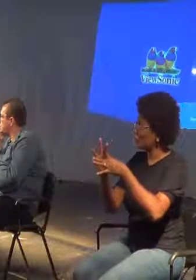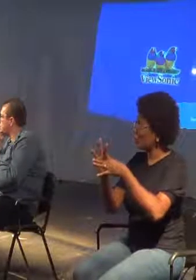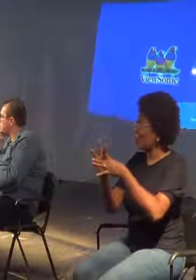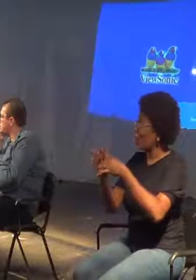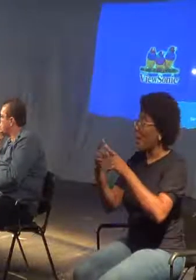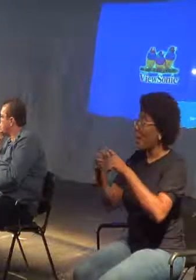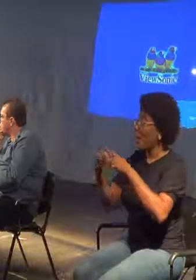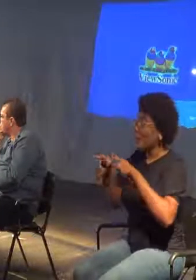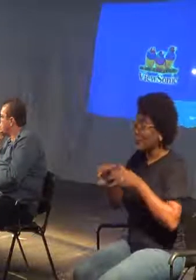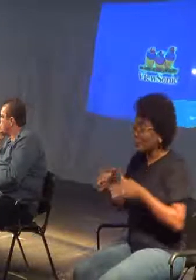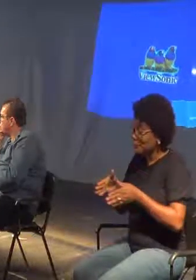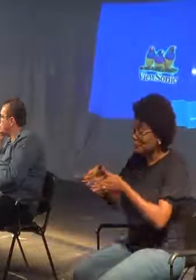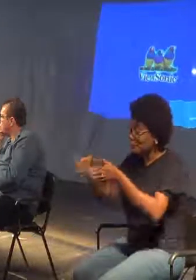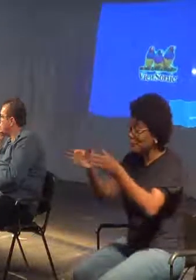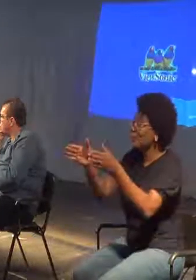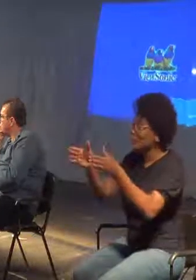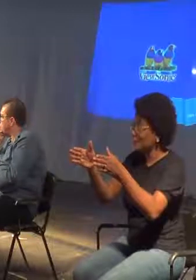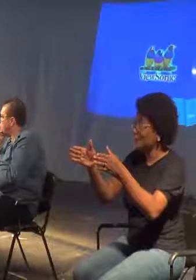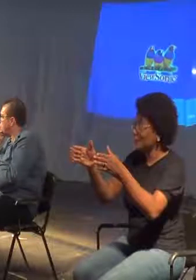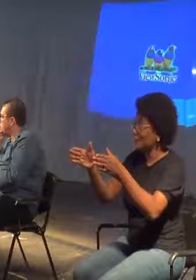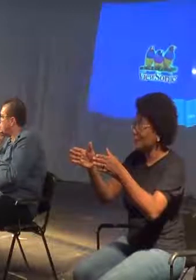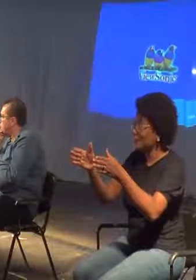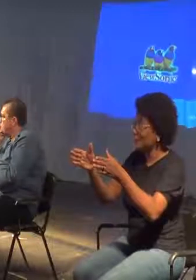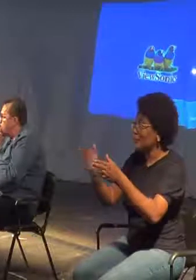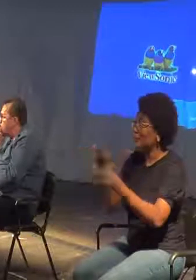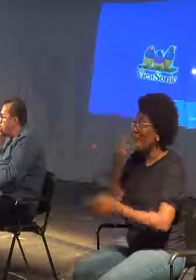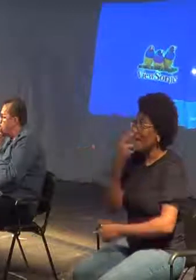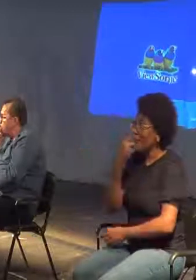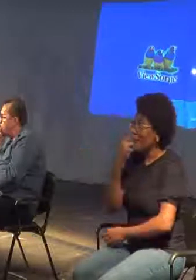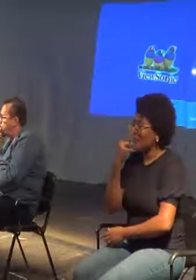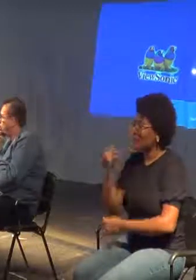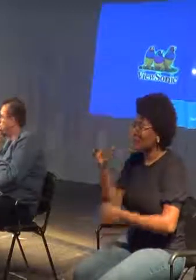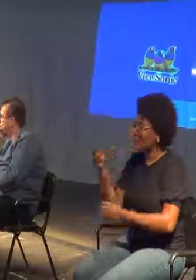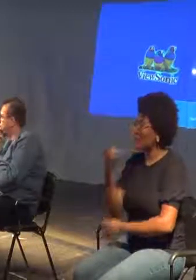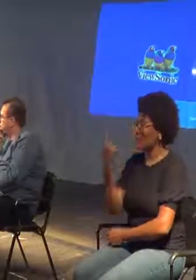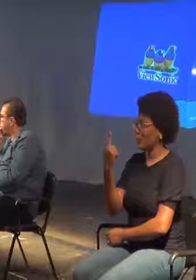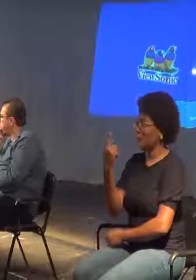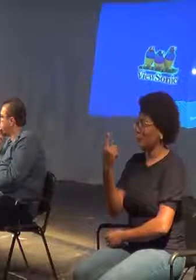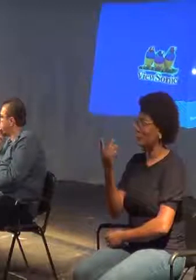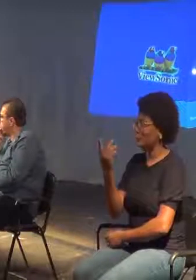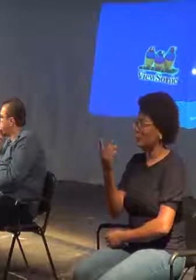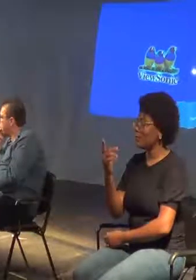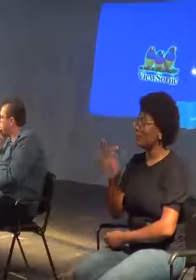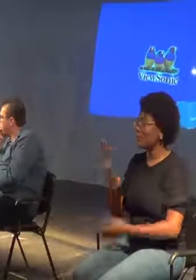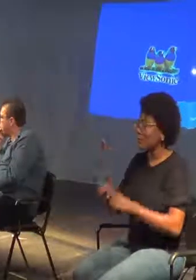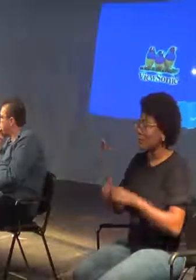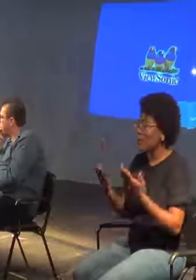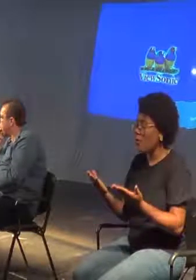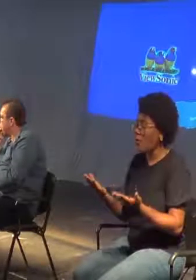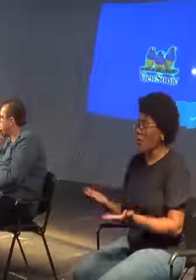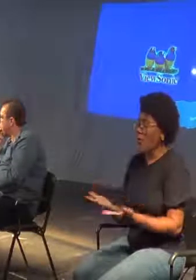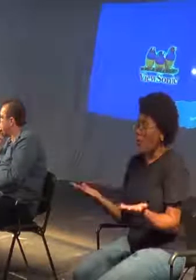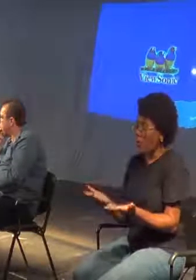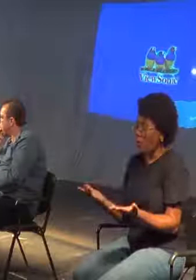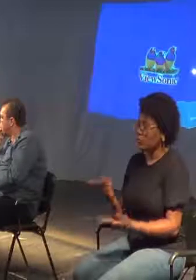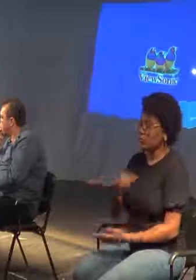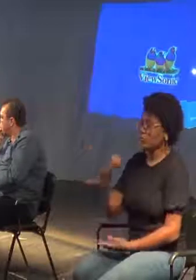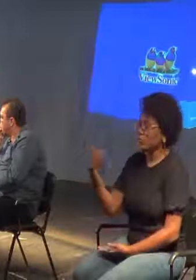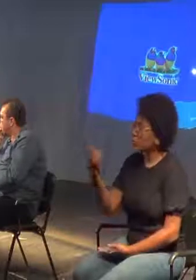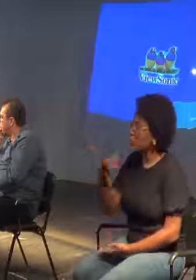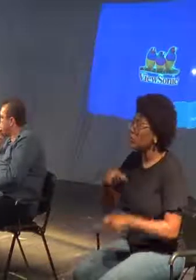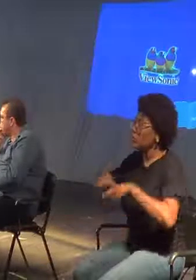mesmo tempo quais são os desafios que são colocados para todos nós que trabalhamos com a administração pública para superar